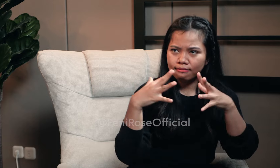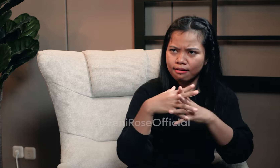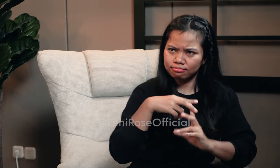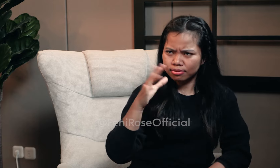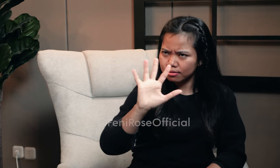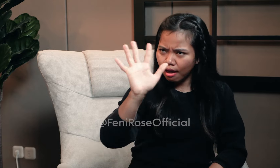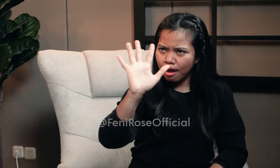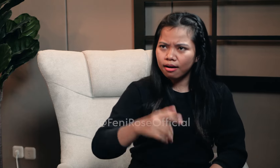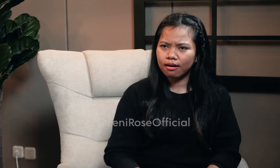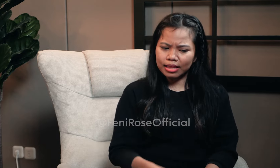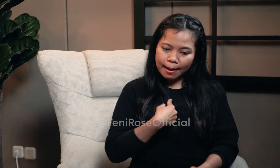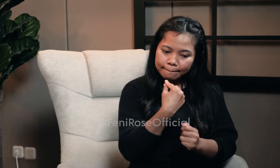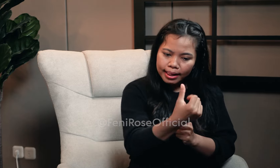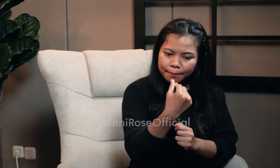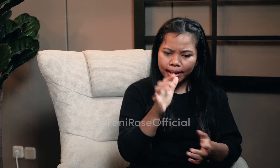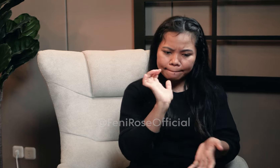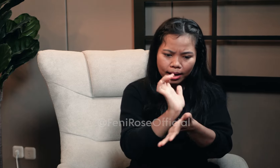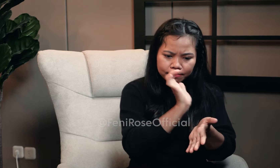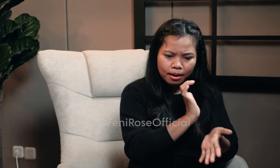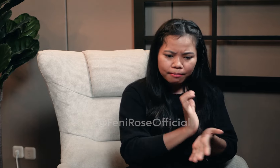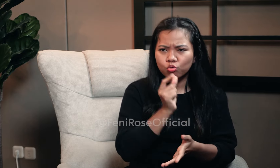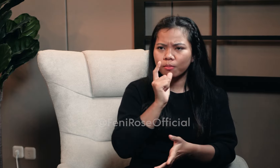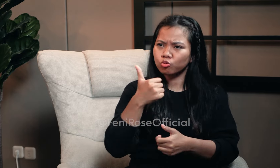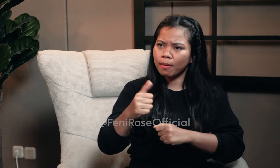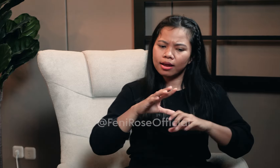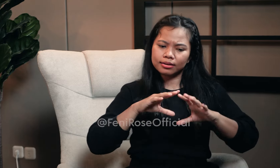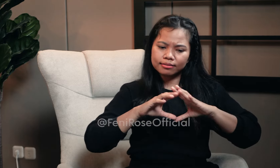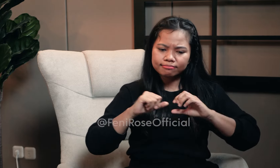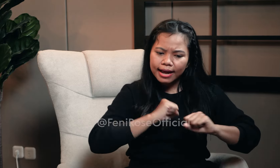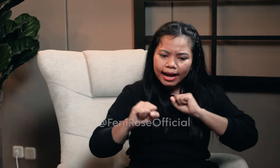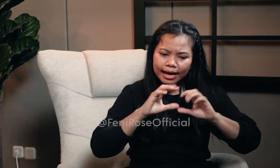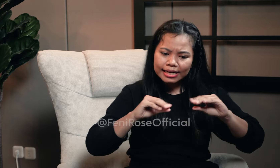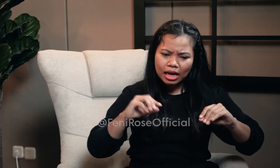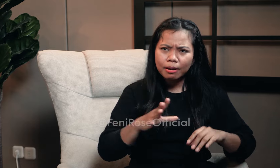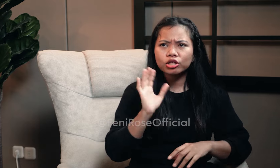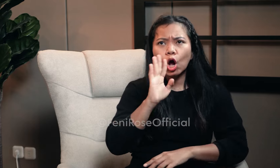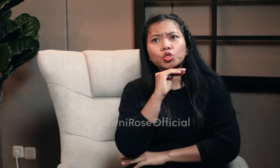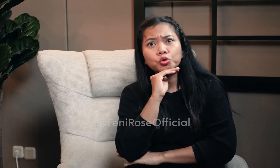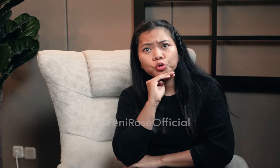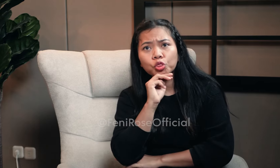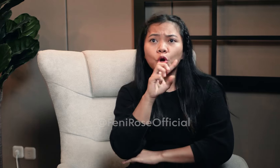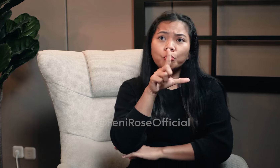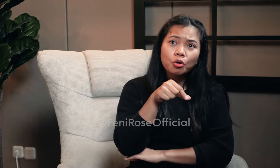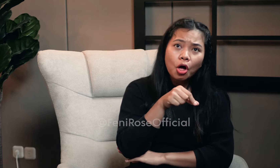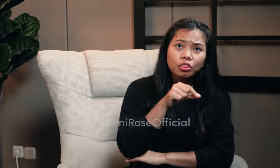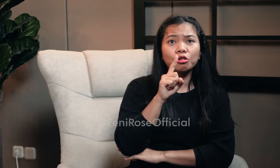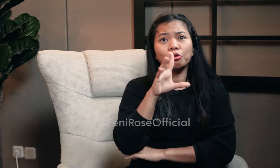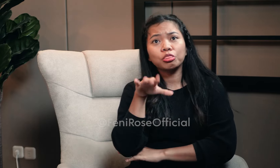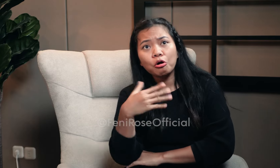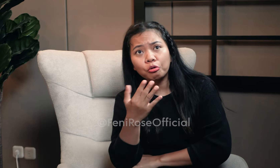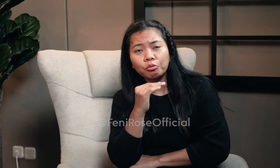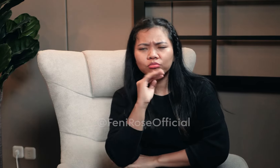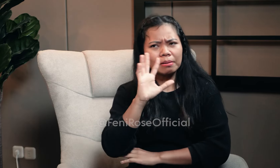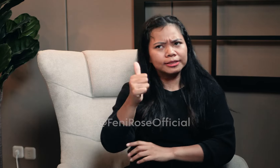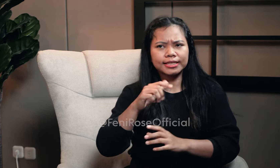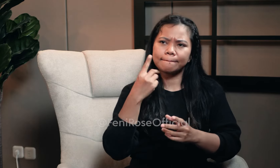merebut tanah tidak seperti itu saya akan memberikan kesempatan pekerjaan enggak perlu menunggu 3 tahun 3